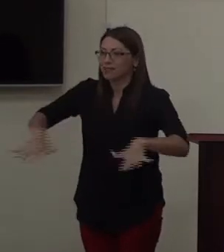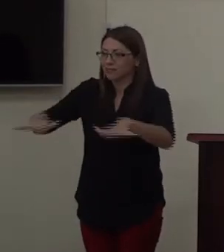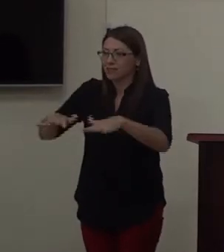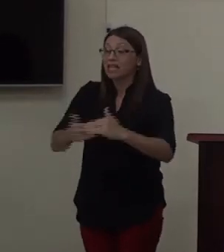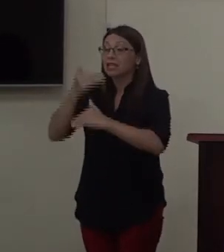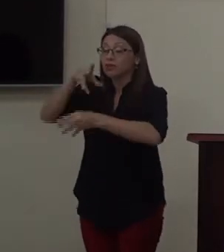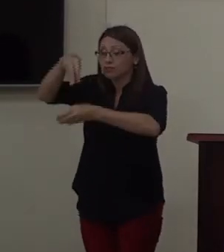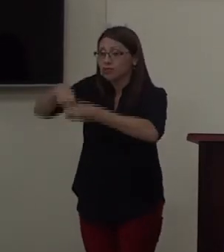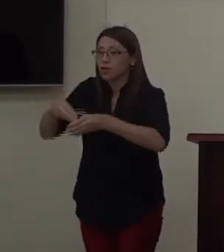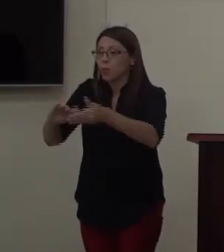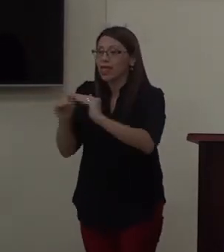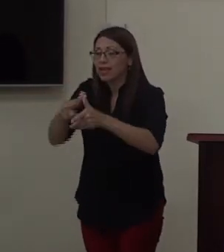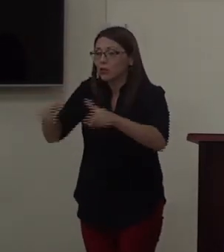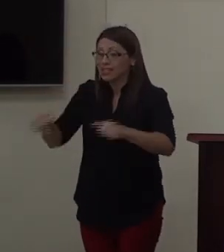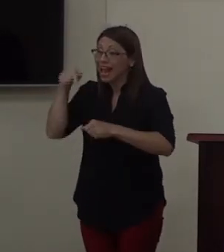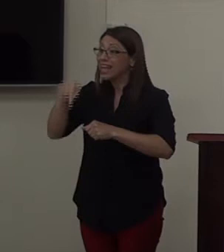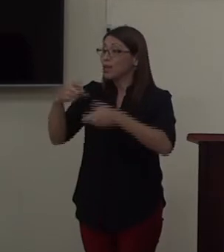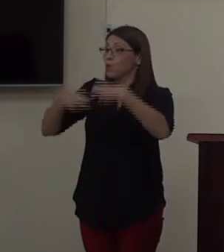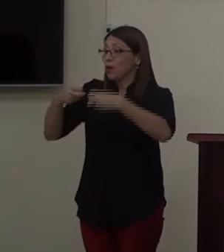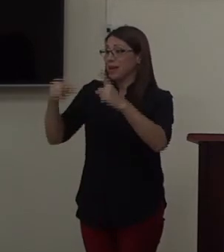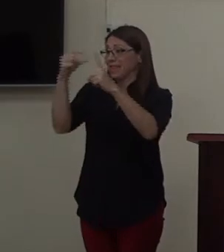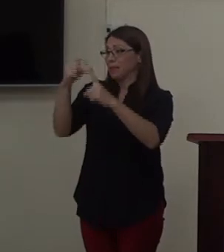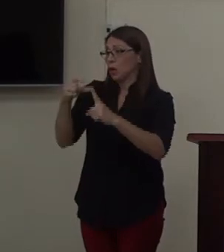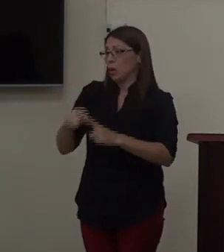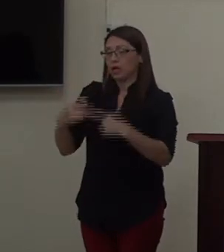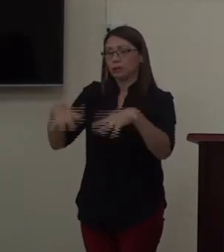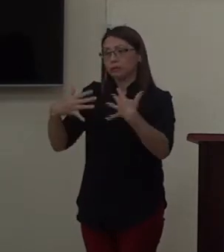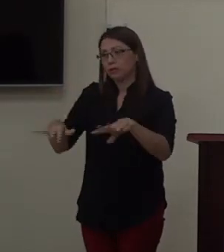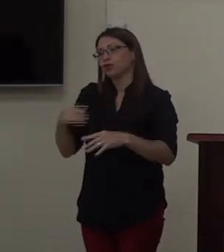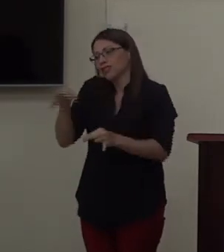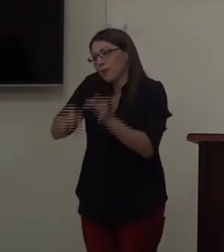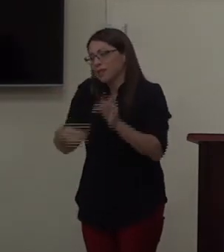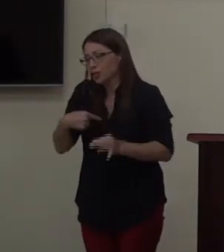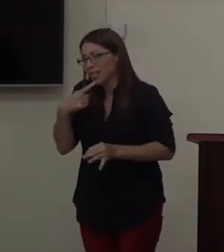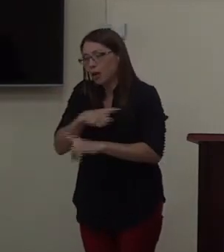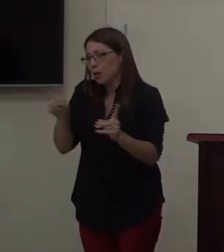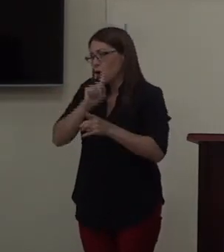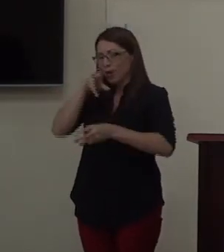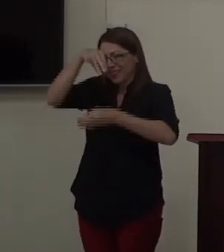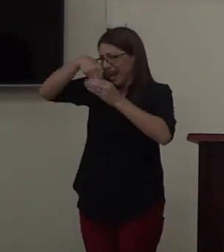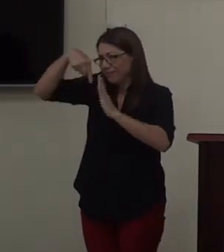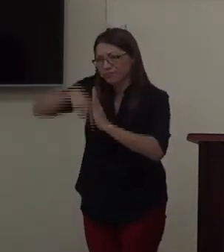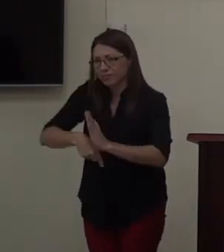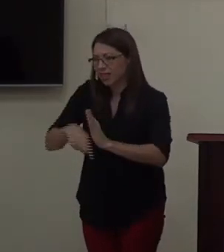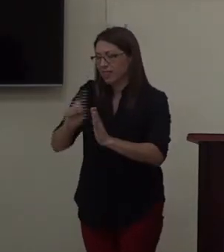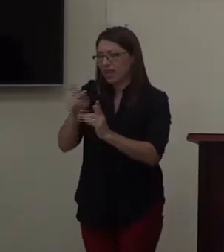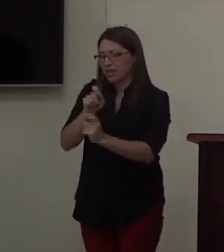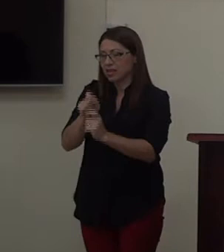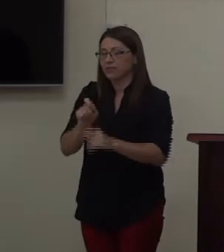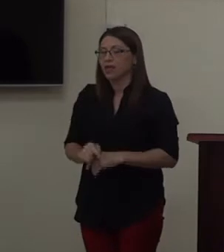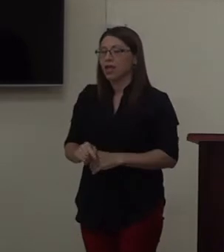comunidad lingüística, que aquí hay un problema terminológico enorme, ¿verdad? Simplemente lo señalo, pero no voy a entrar en detalle